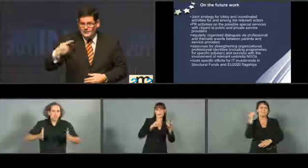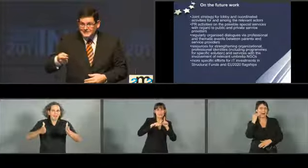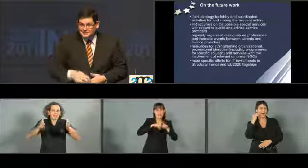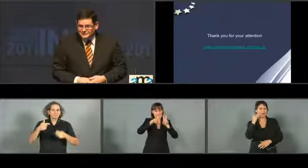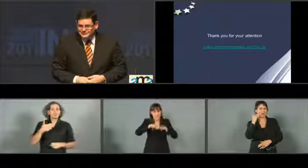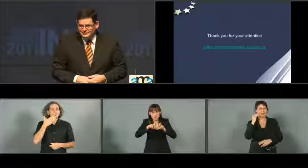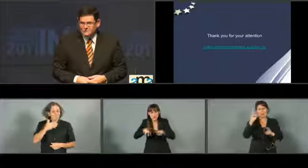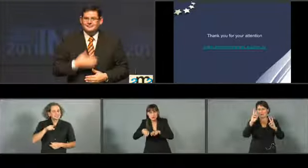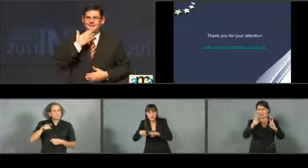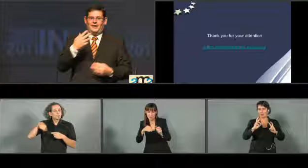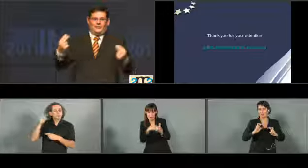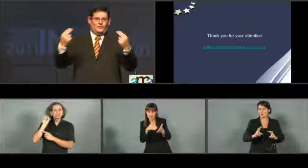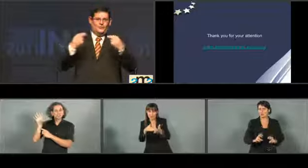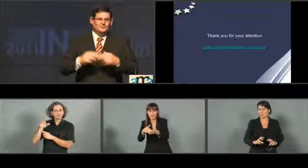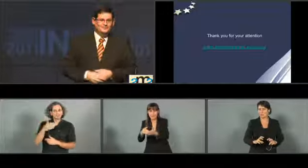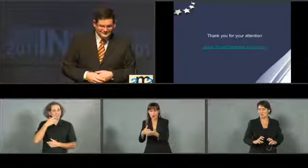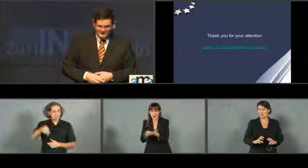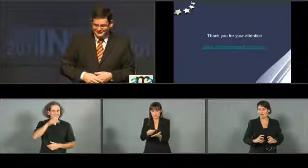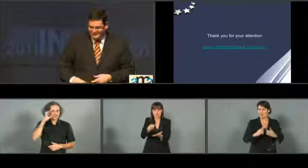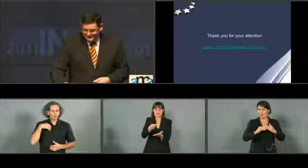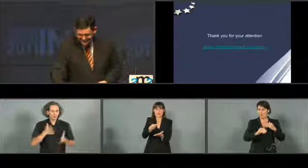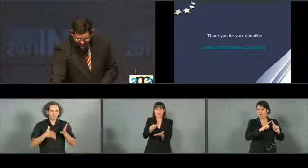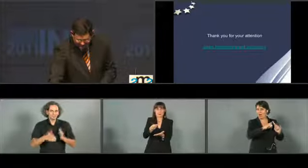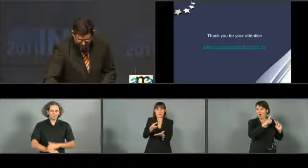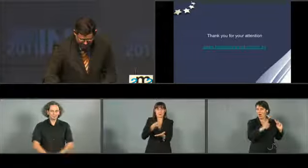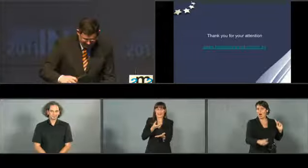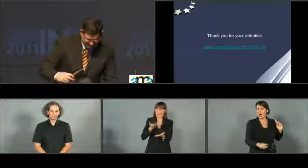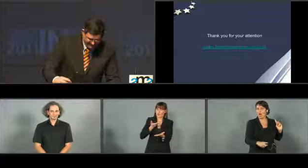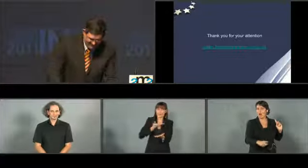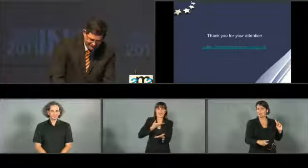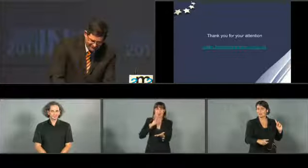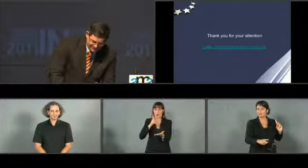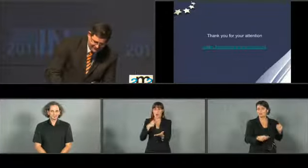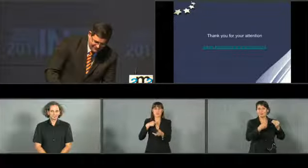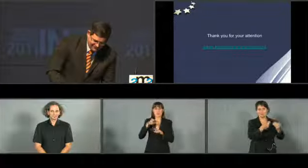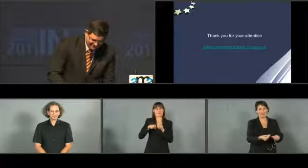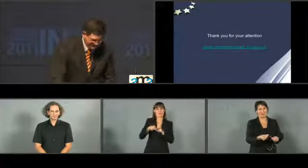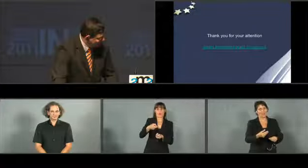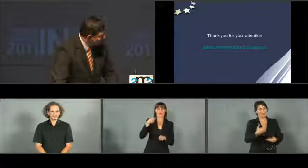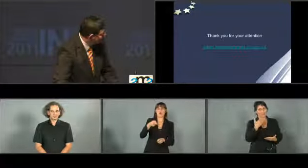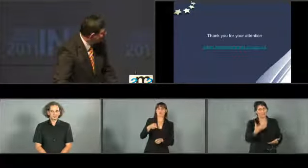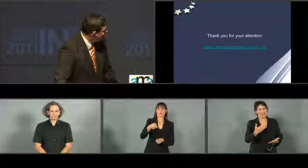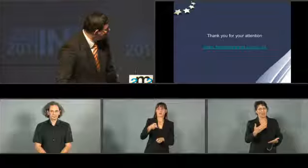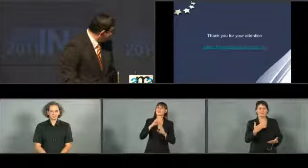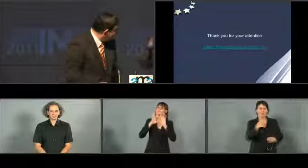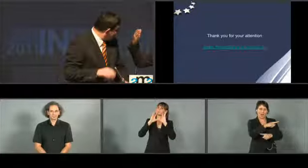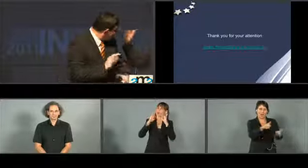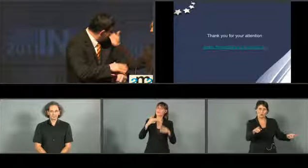au moulin et peuvent faire avancer tout un chacun. Donc, merci à eux et merci à vous de m'avoir